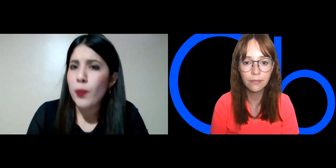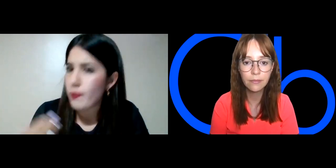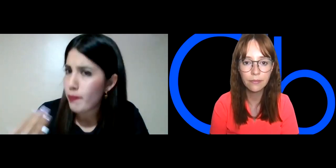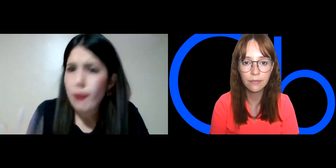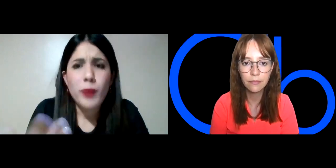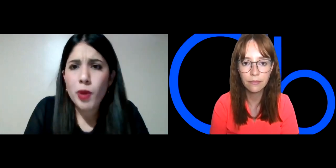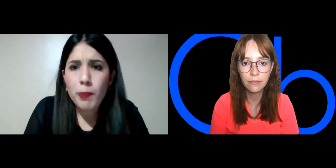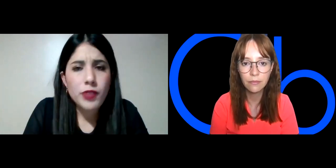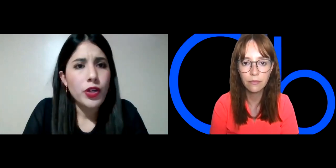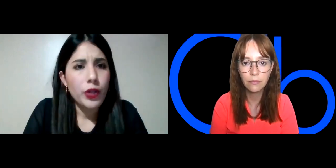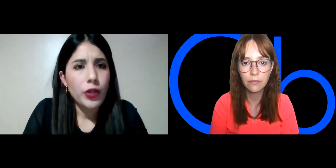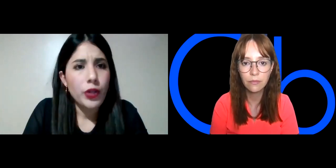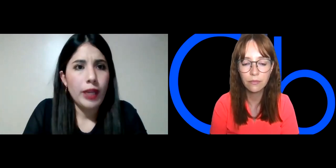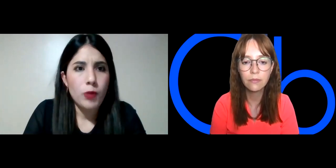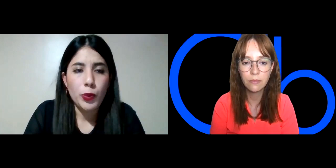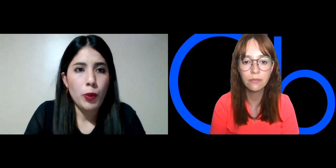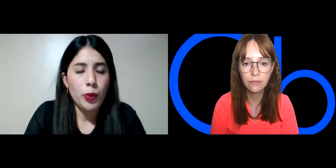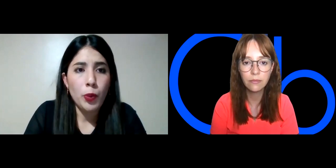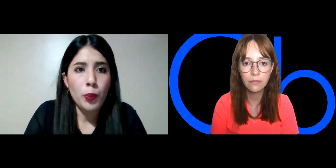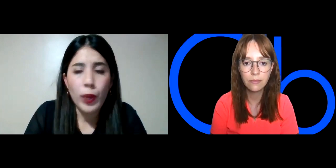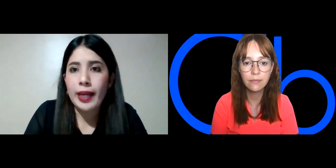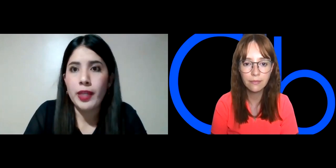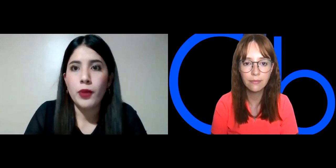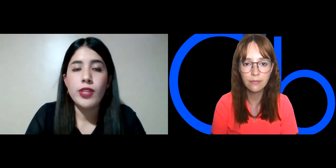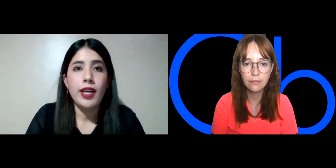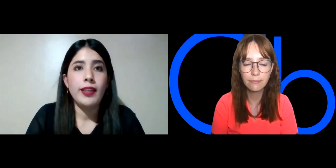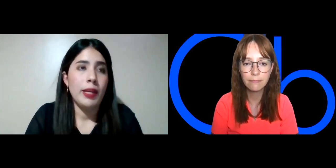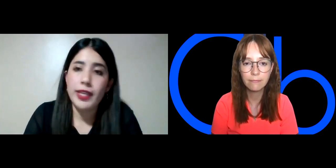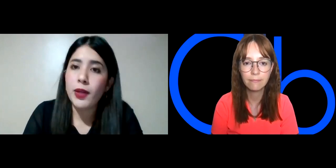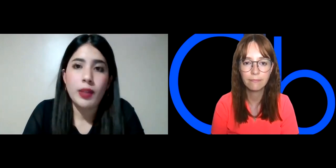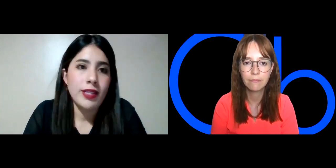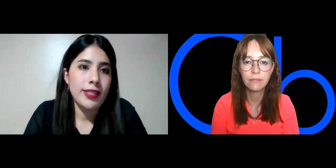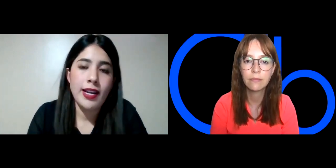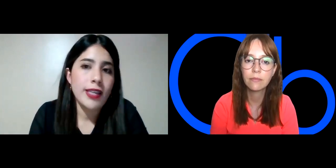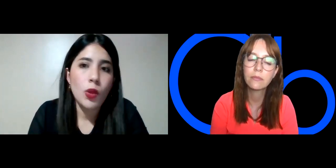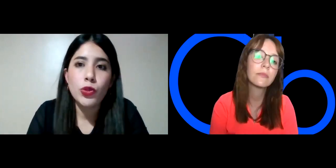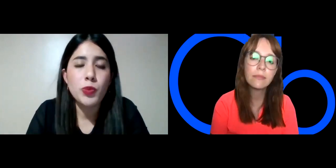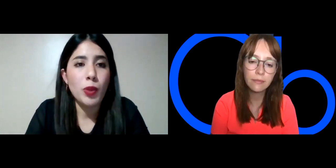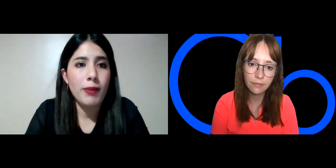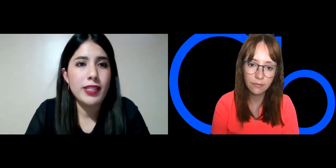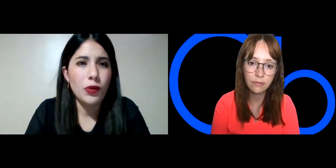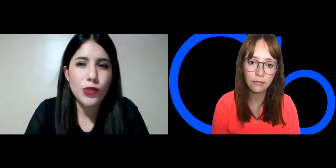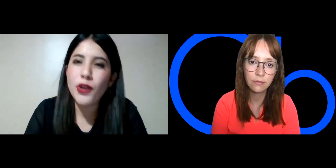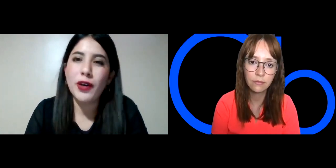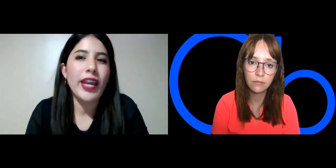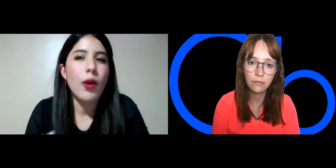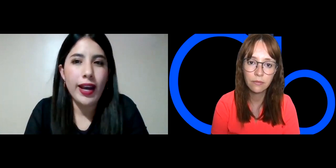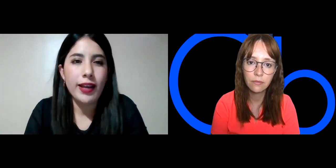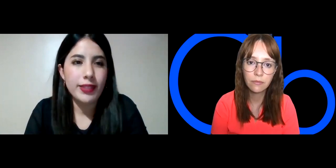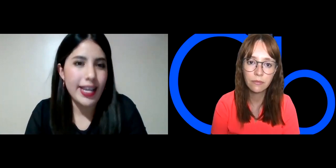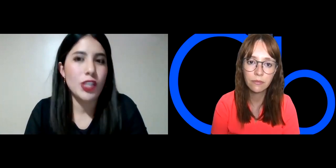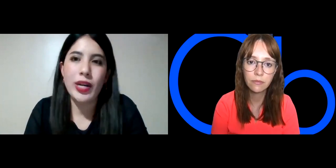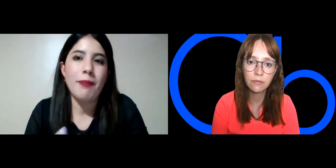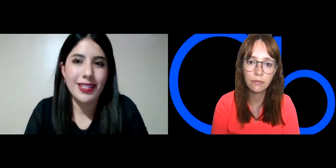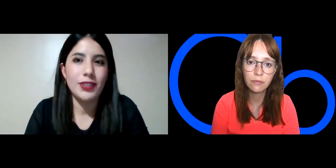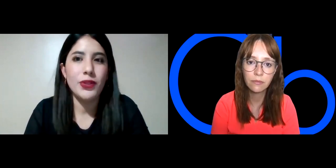pero vamos paso a paso y creo que vamos por un buen camino. O sea, en México también se han lanzado muchos problemas de inclusión, creo que ahora